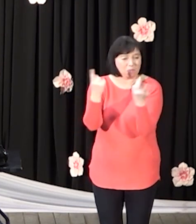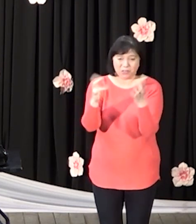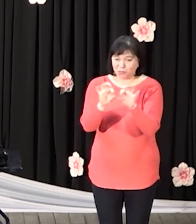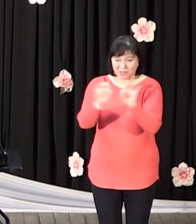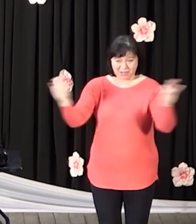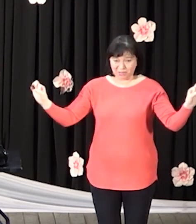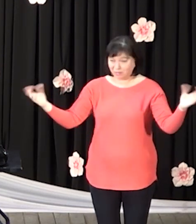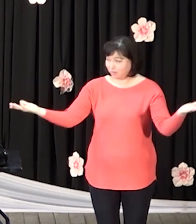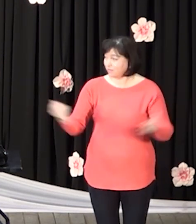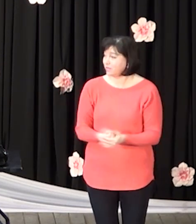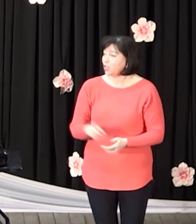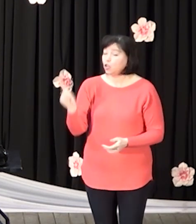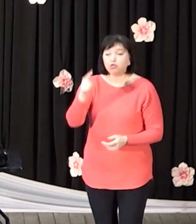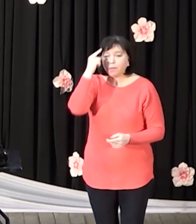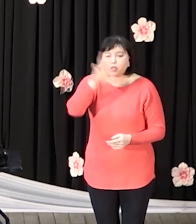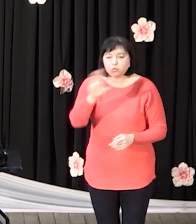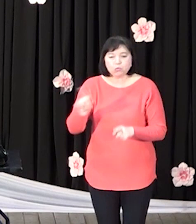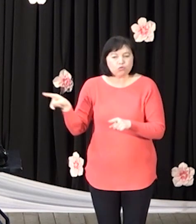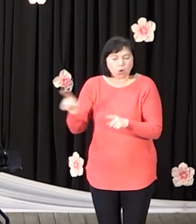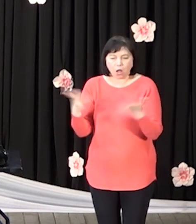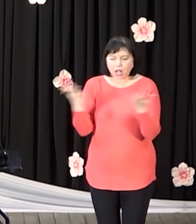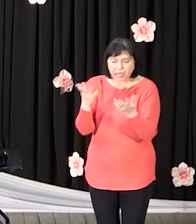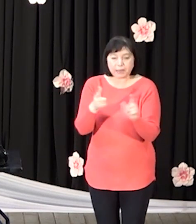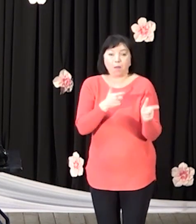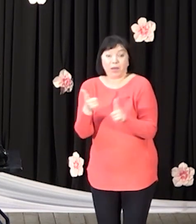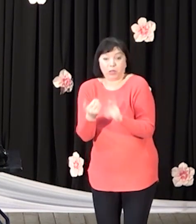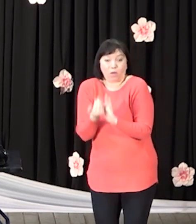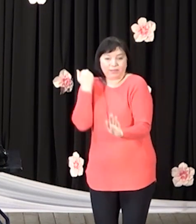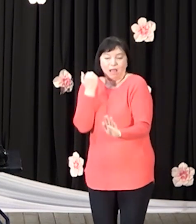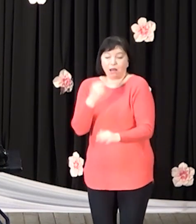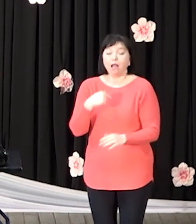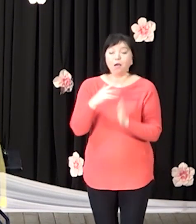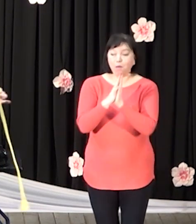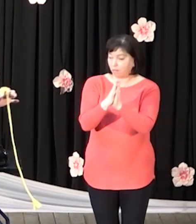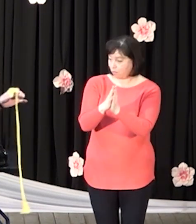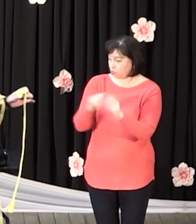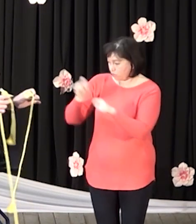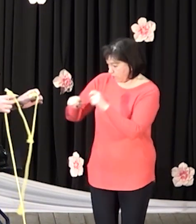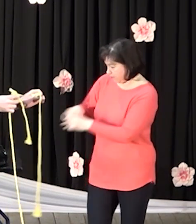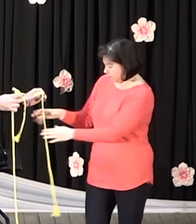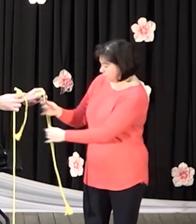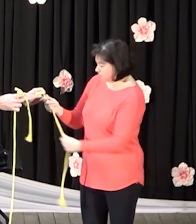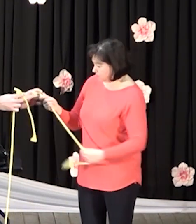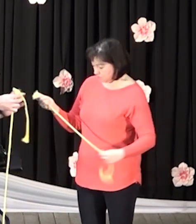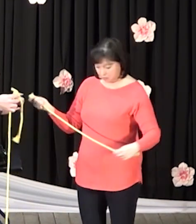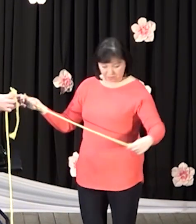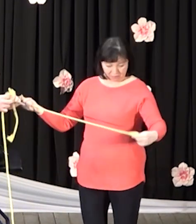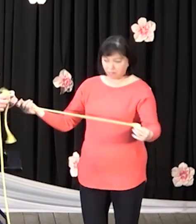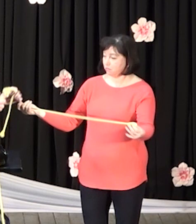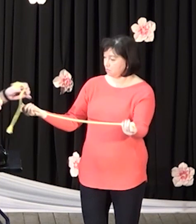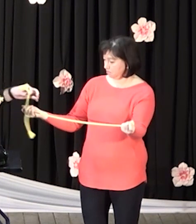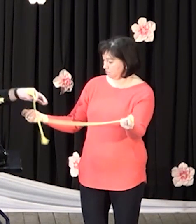normale și ca să nu credeți că ele sunt cumva pregătite, am să vă rog să le verificați.